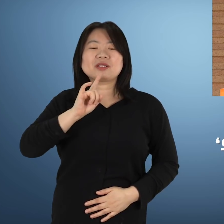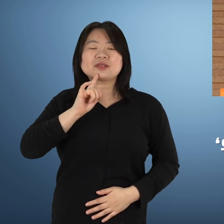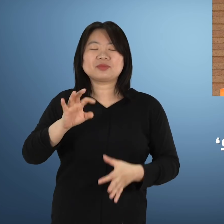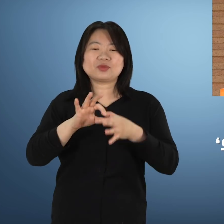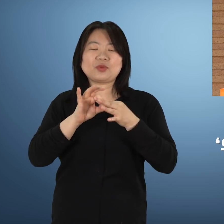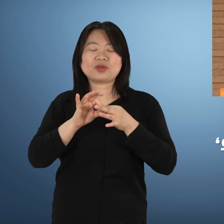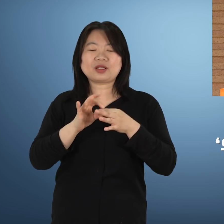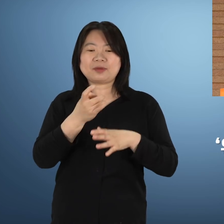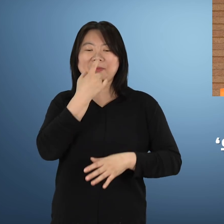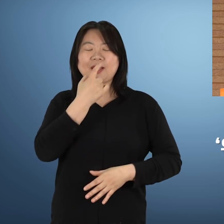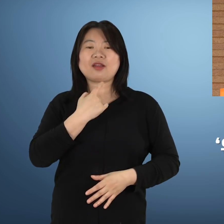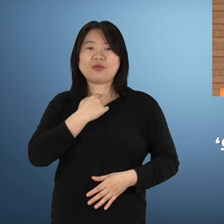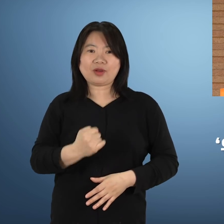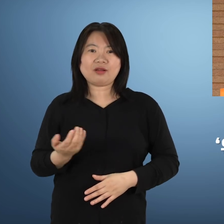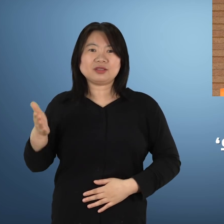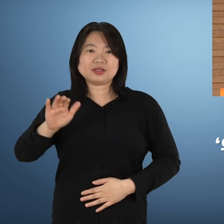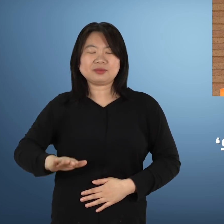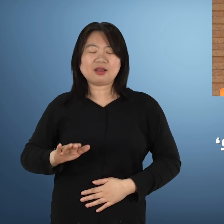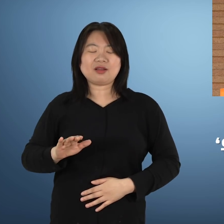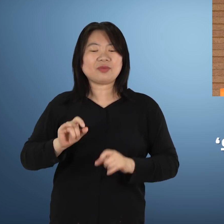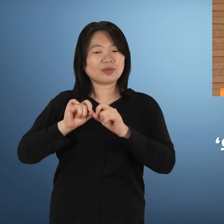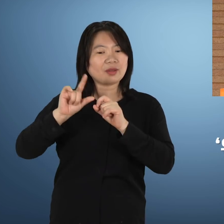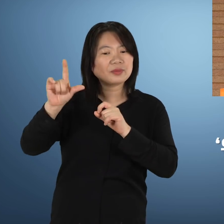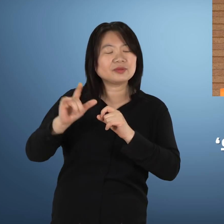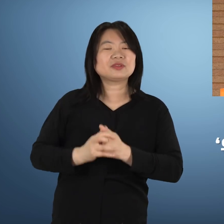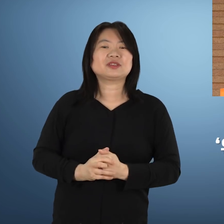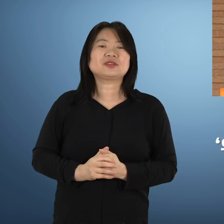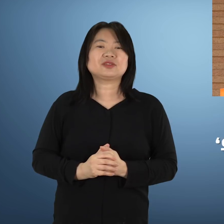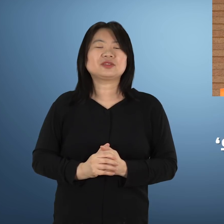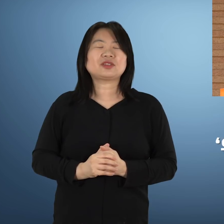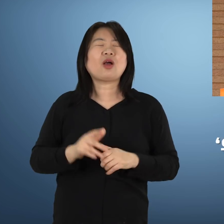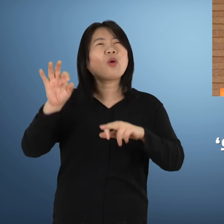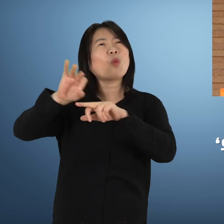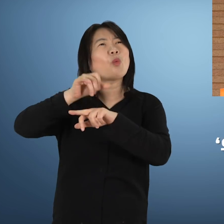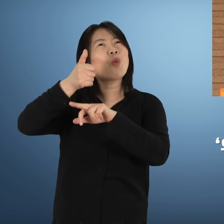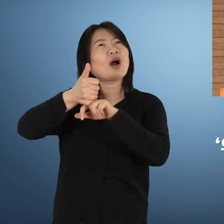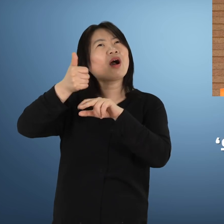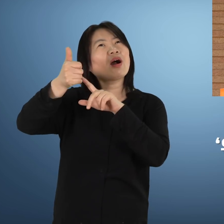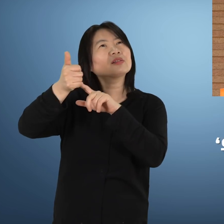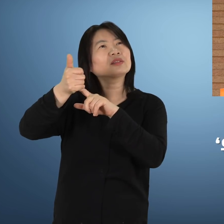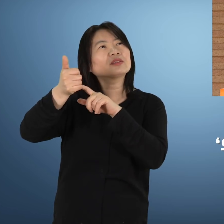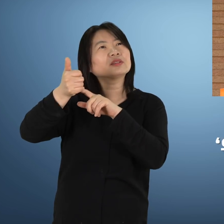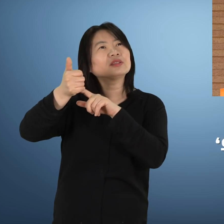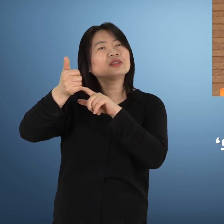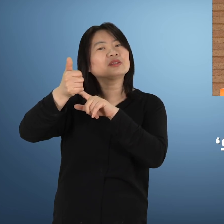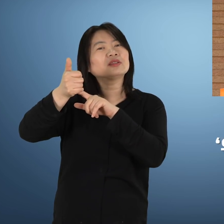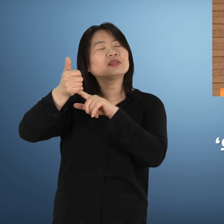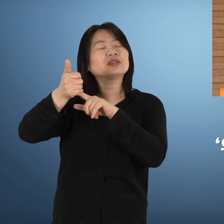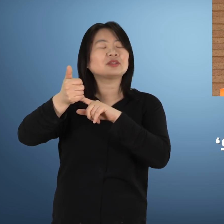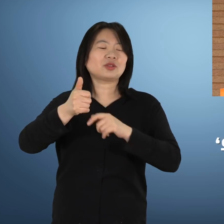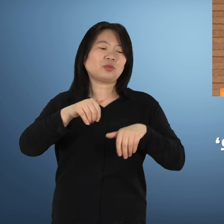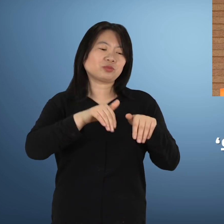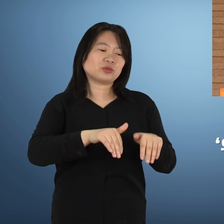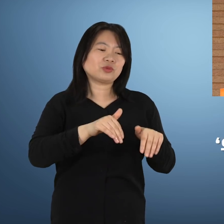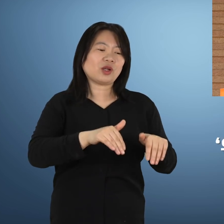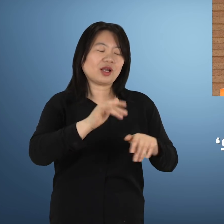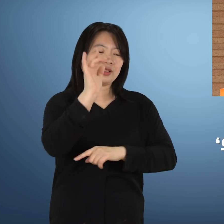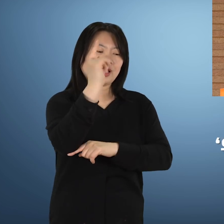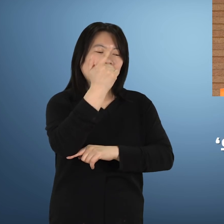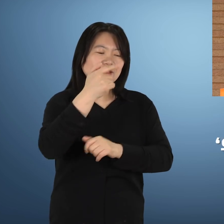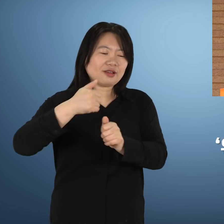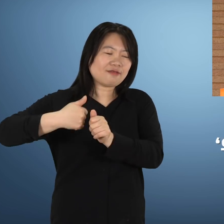있겠지만, 거의가 왕 사울이 부하 다윗을